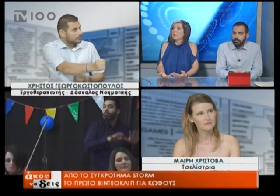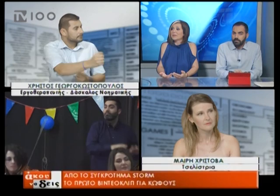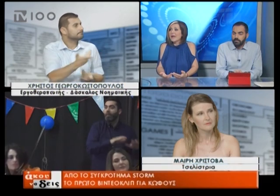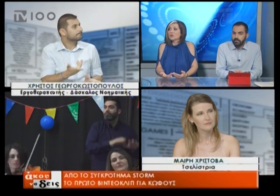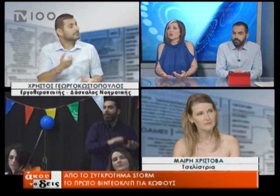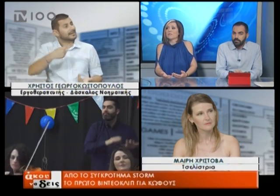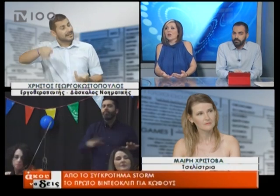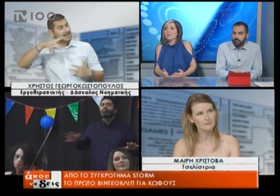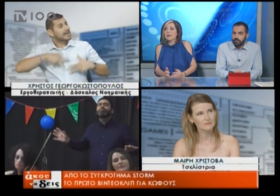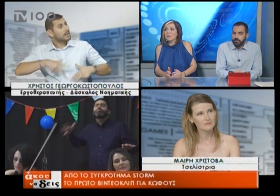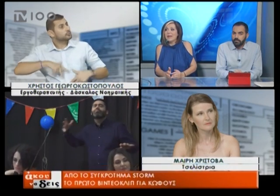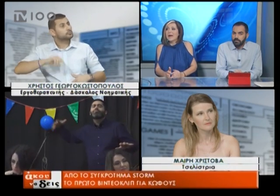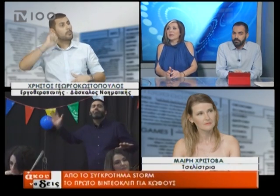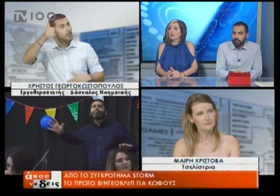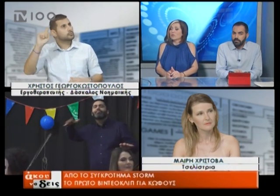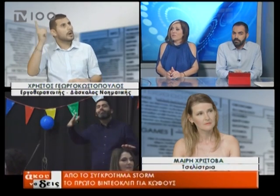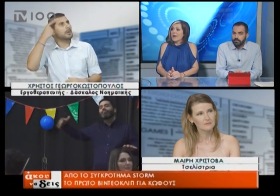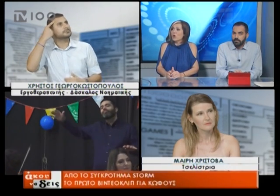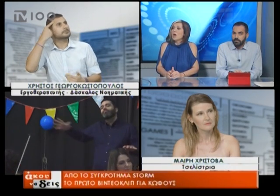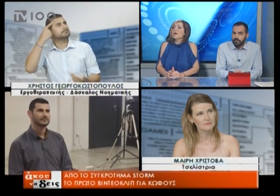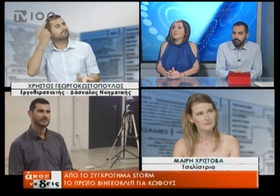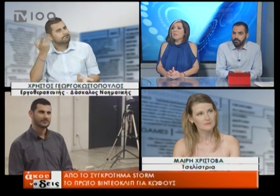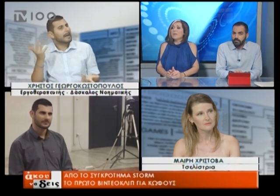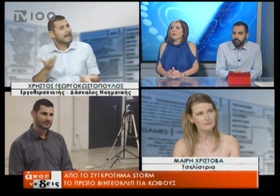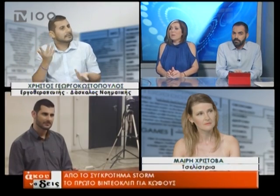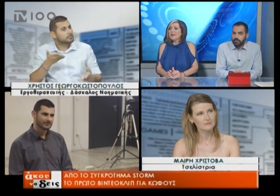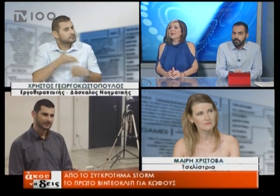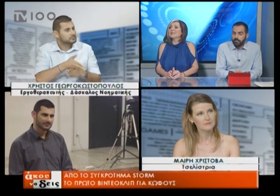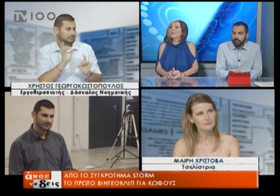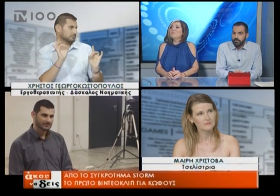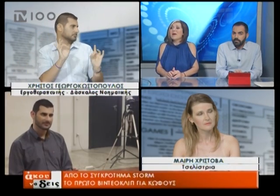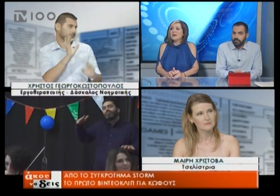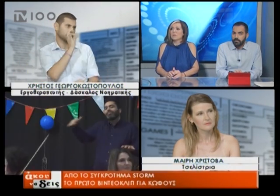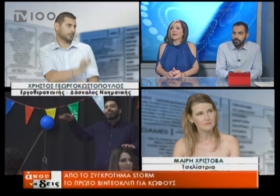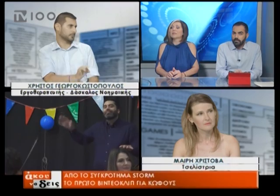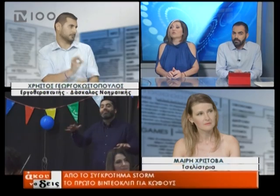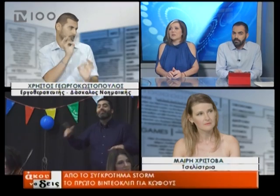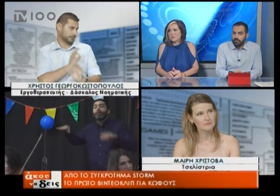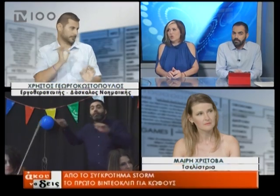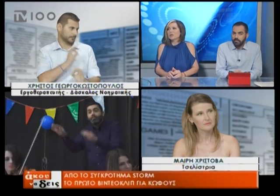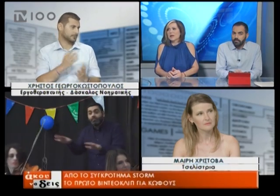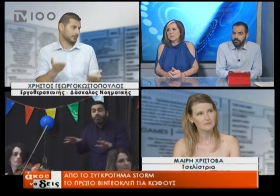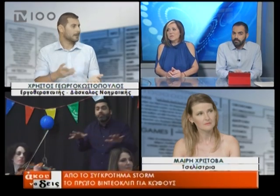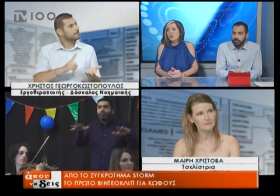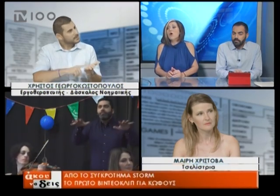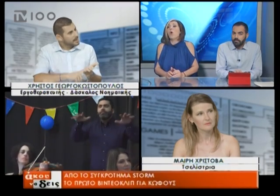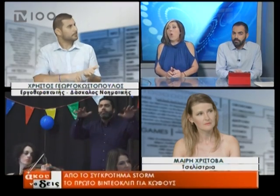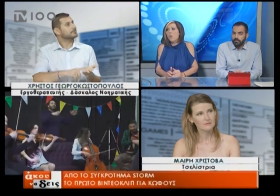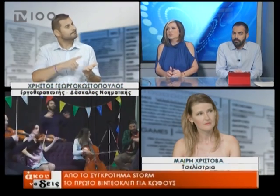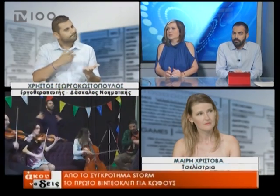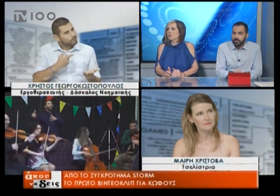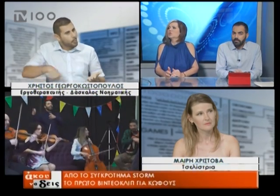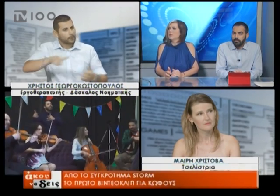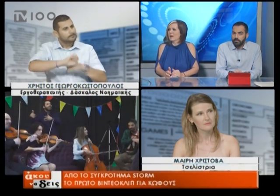να τρέξω, να βρω έναν διερμηνέα και να τον φέρω. Θα έπρεπε να υπάρχει κρατική μέρημνα για την προσβασιμότητά μας αυτό,